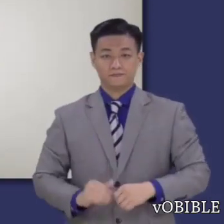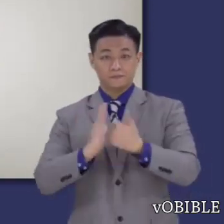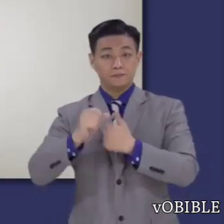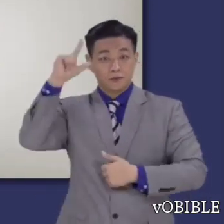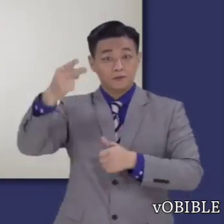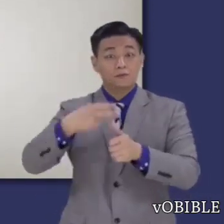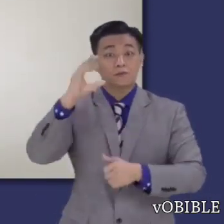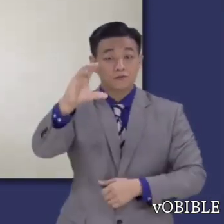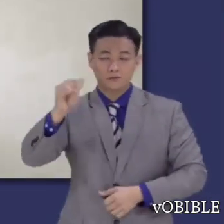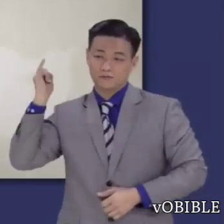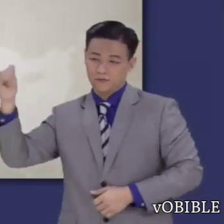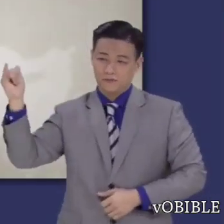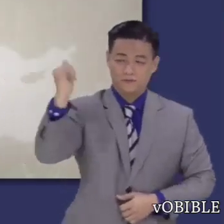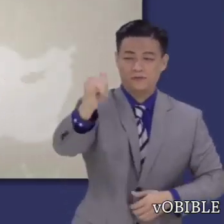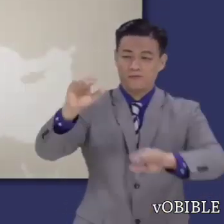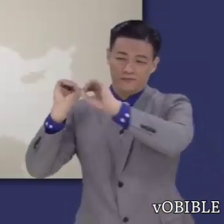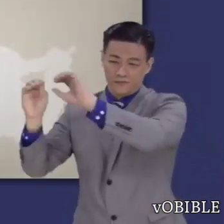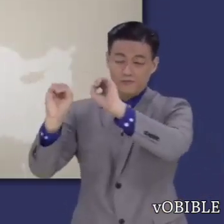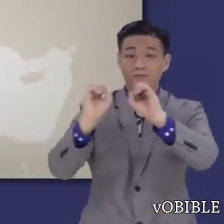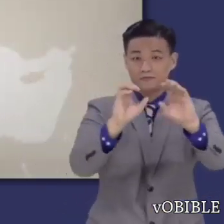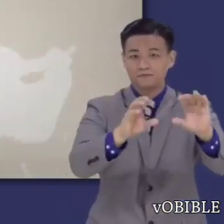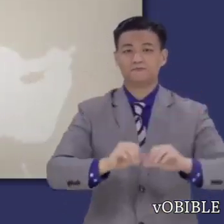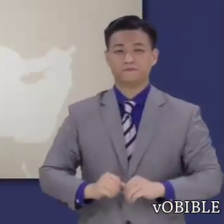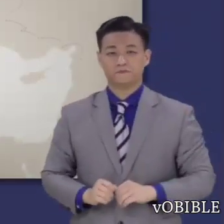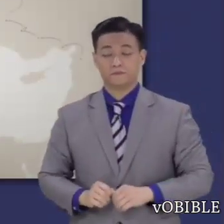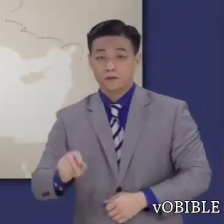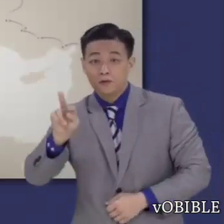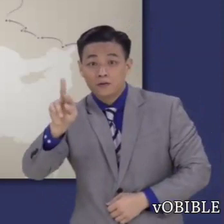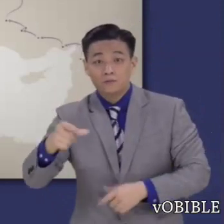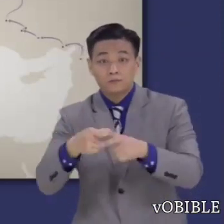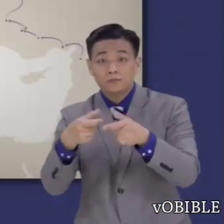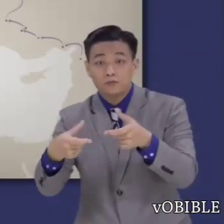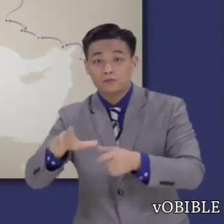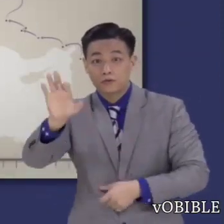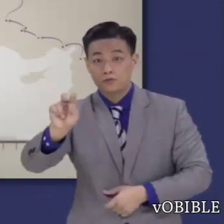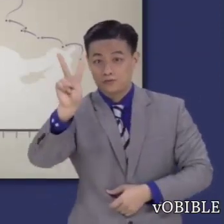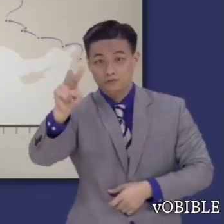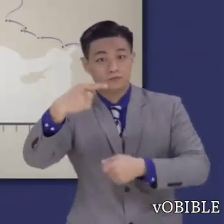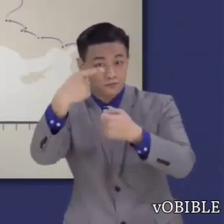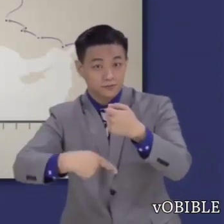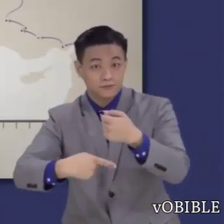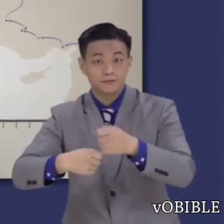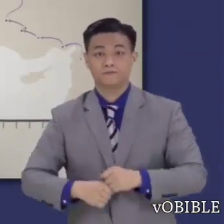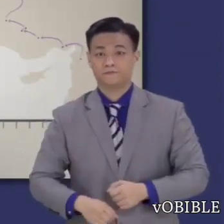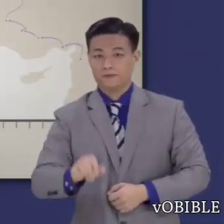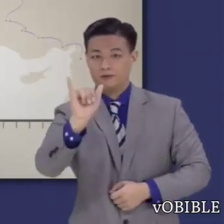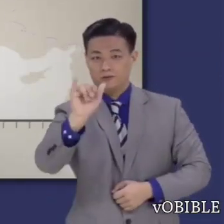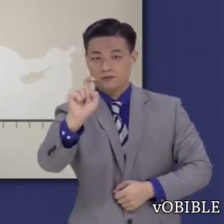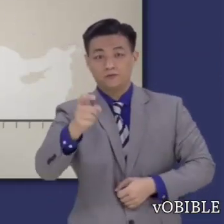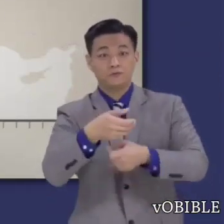保罗在第二次传道旅程期间初次拜访港口城市以弗所，那时可能是公